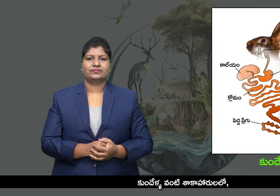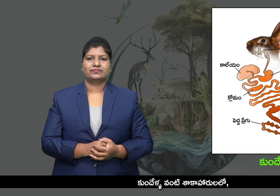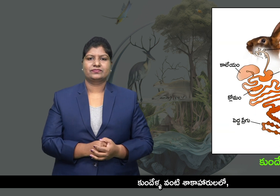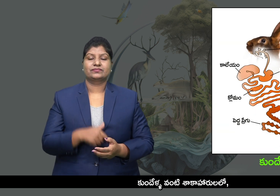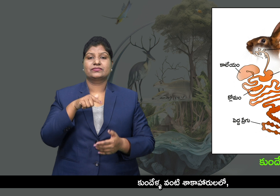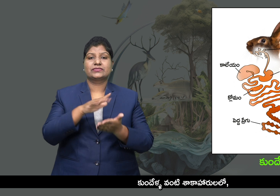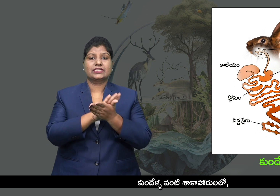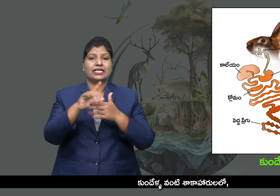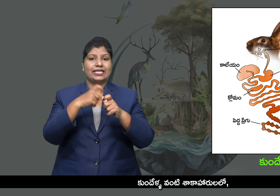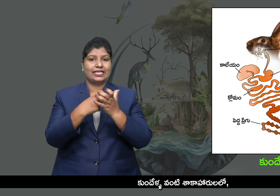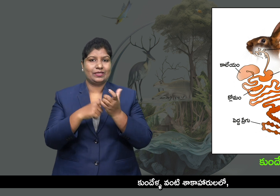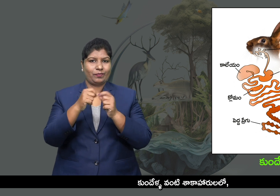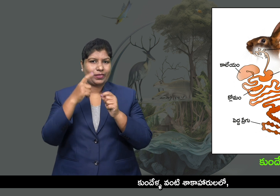కుందేళ్ల వంటి శాకాహారులలో